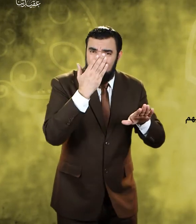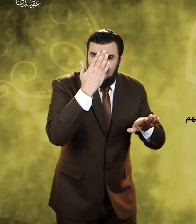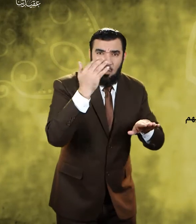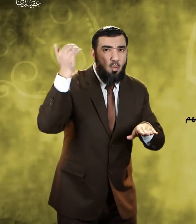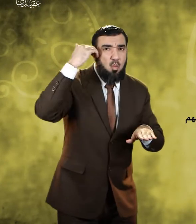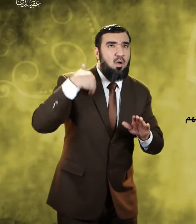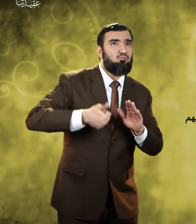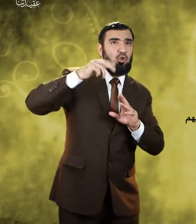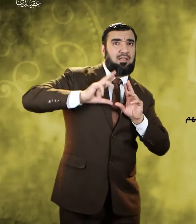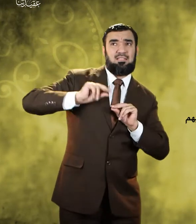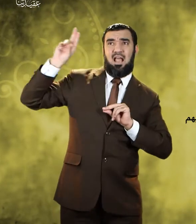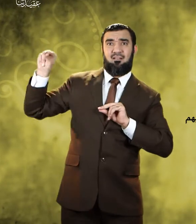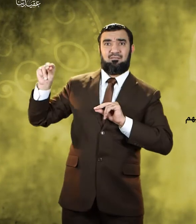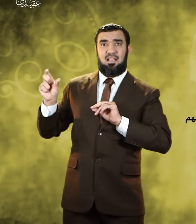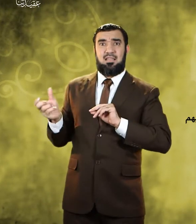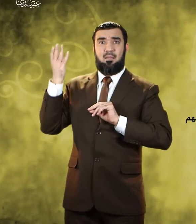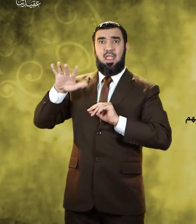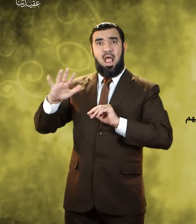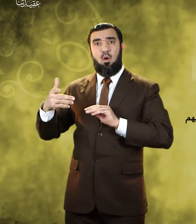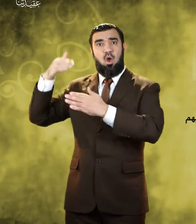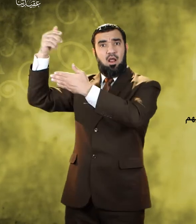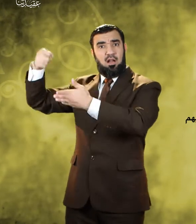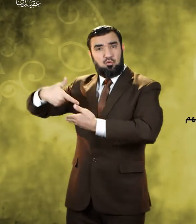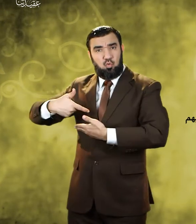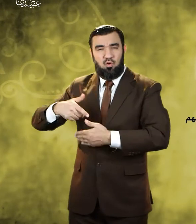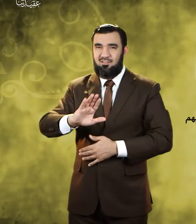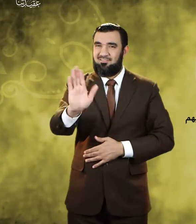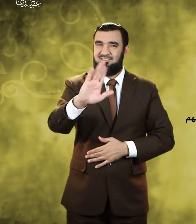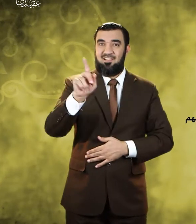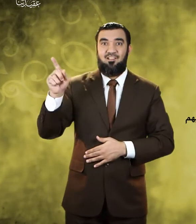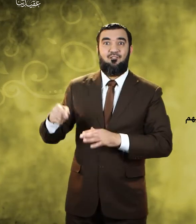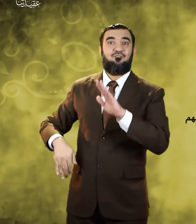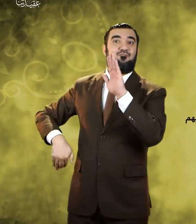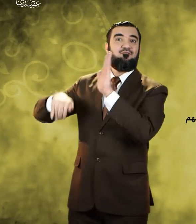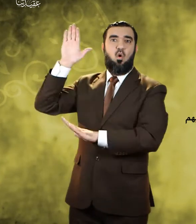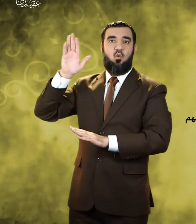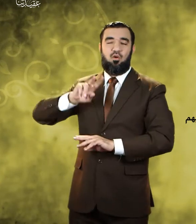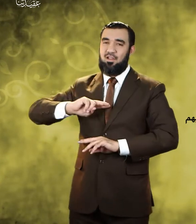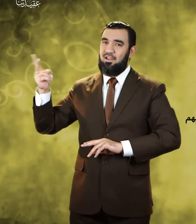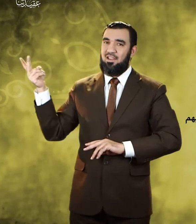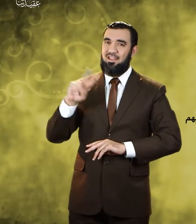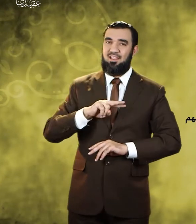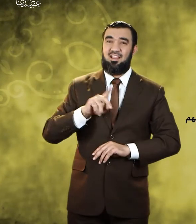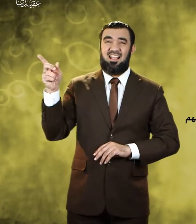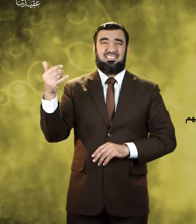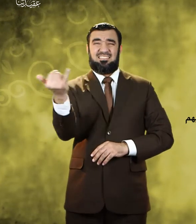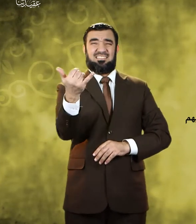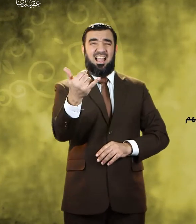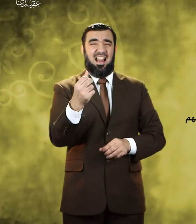الطاعة أن يصبح نبيا أو رسولا والأنبياء والرسل لم ينالوا هذه